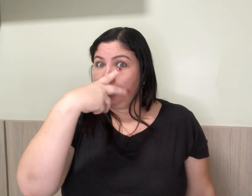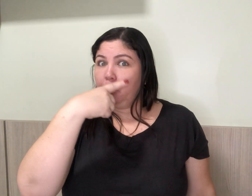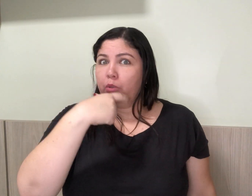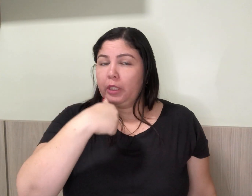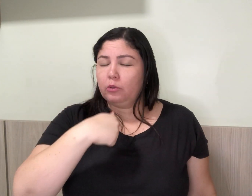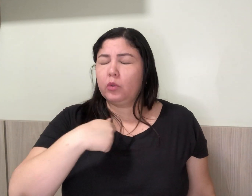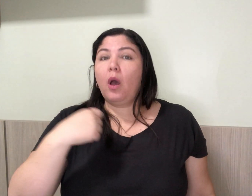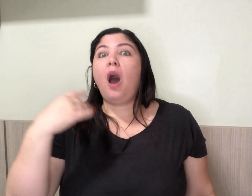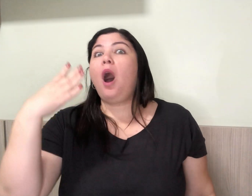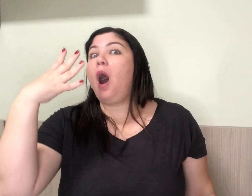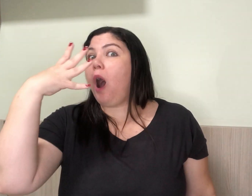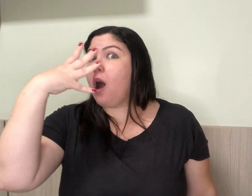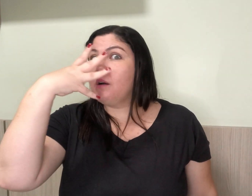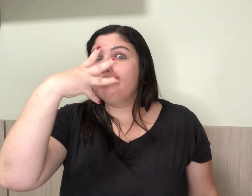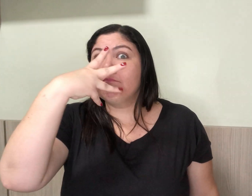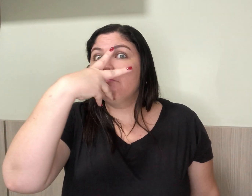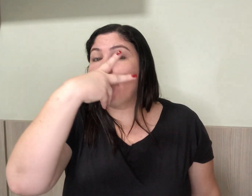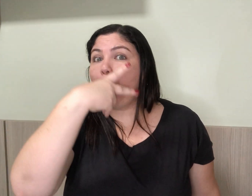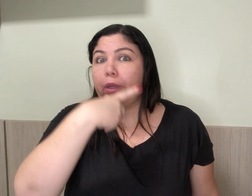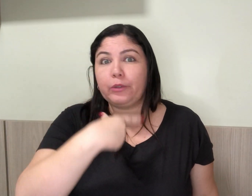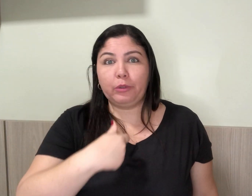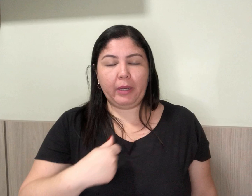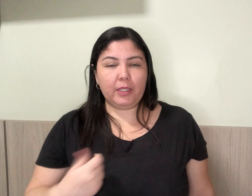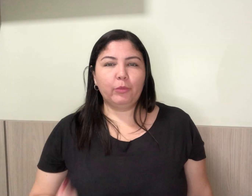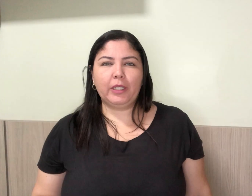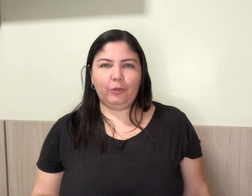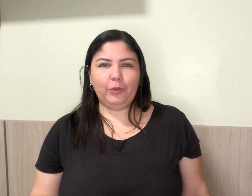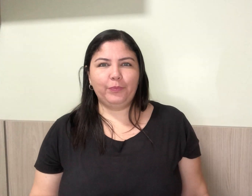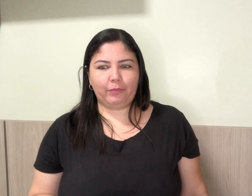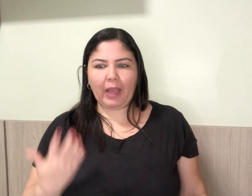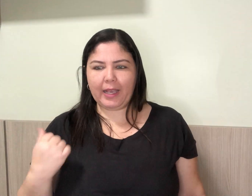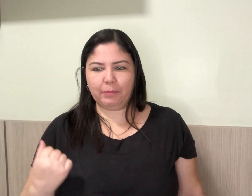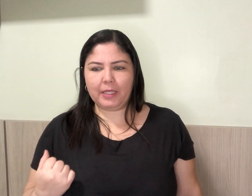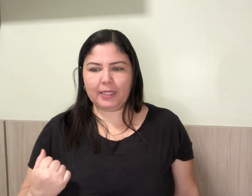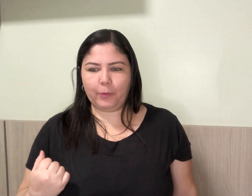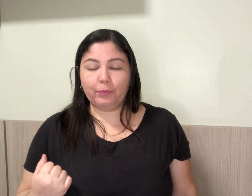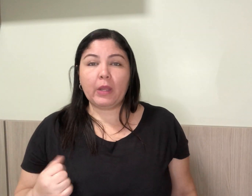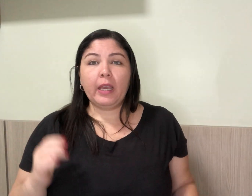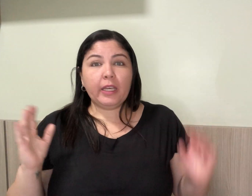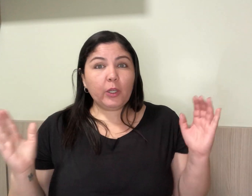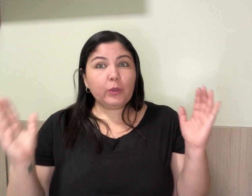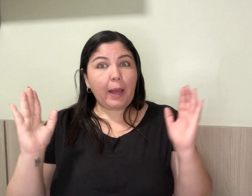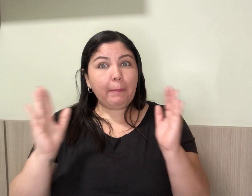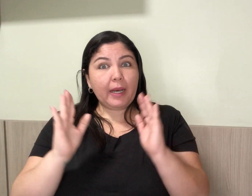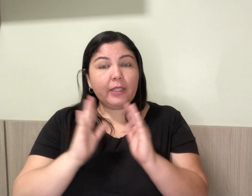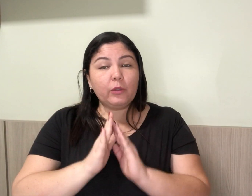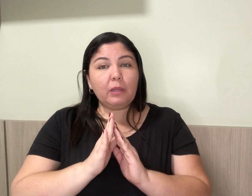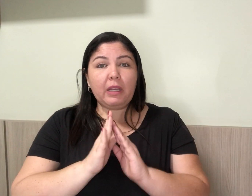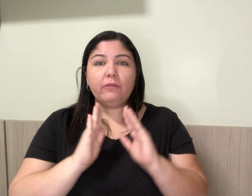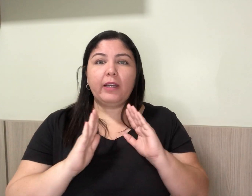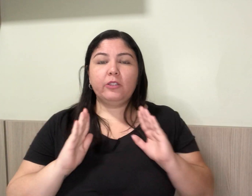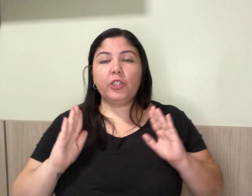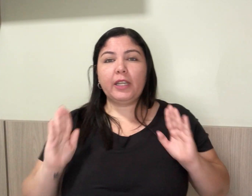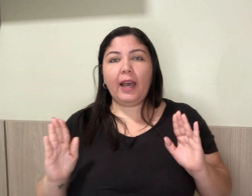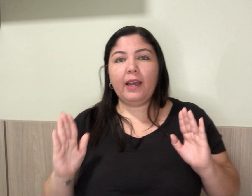Muito bonito. Muito mais bonito. A expressão. E o tamanho também vai indicar